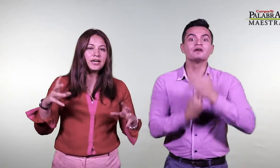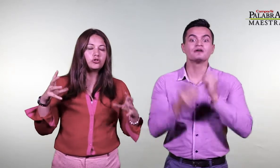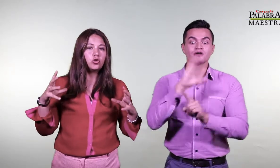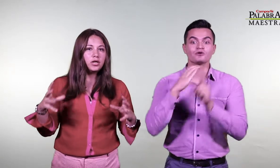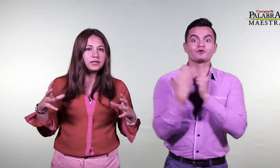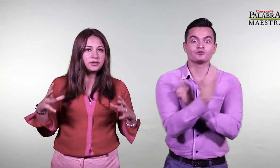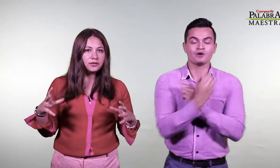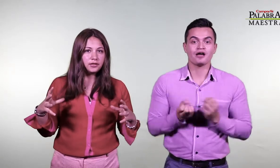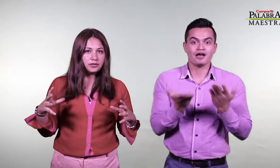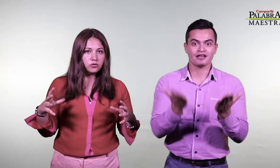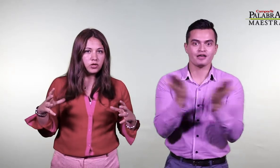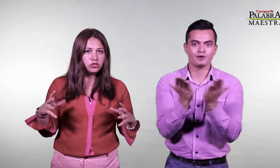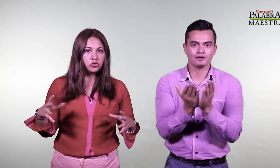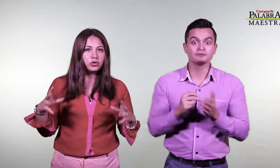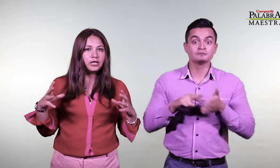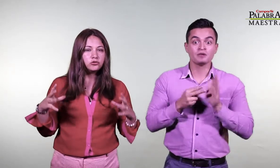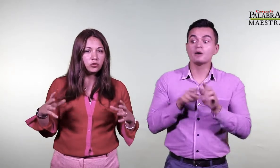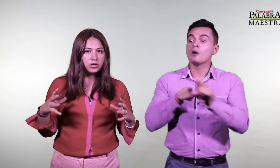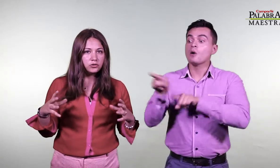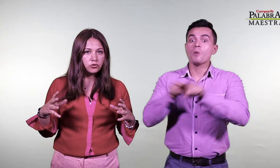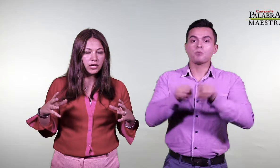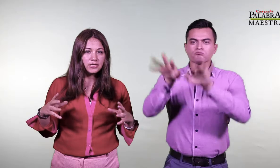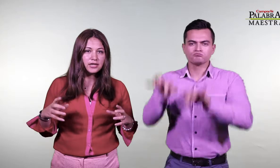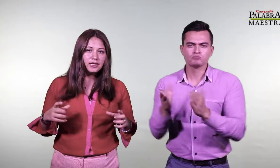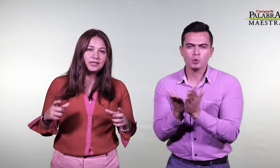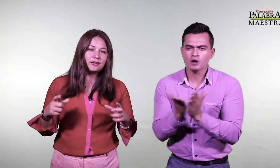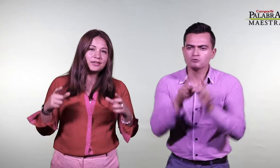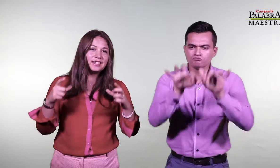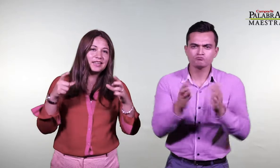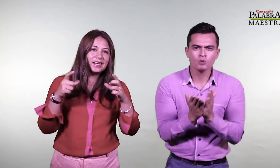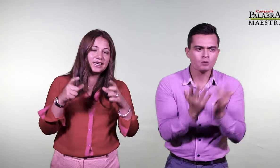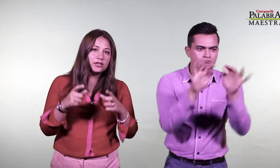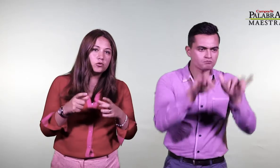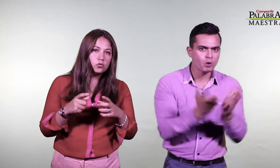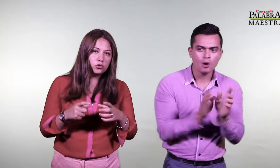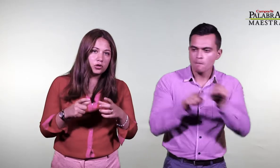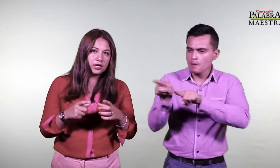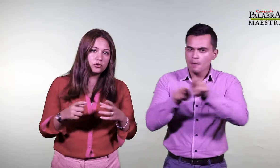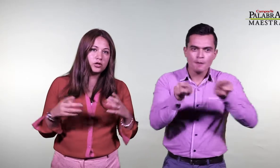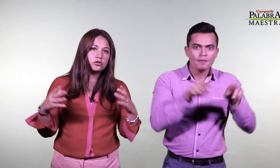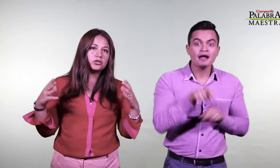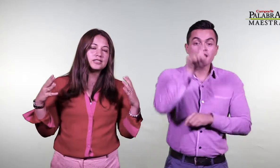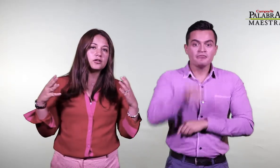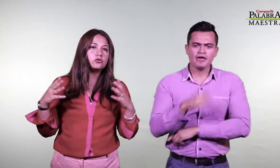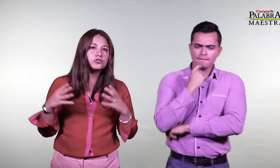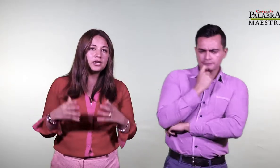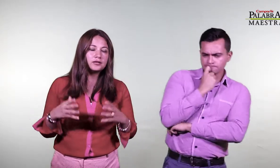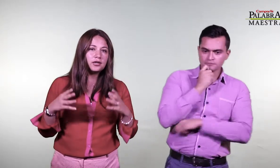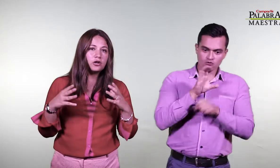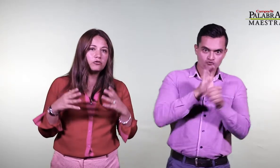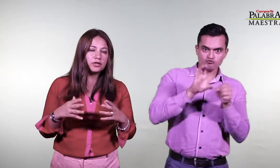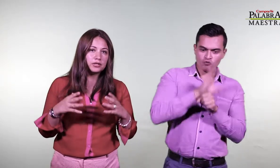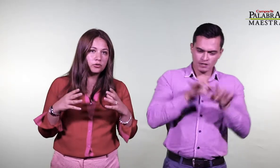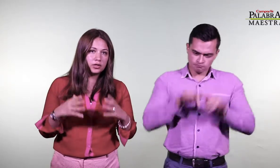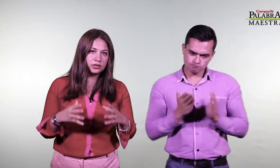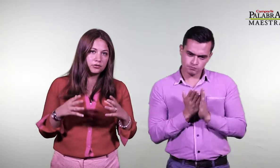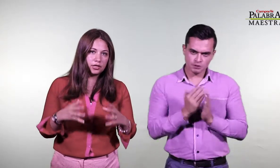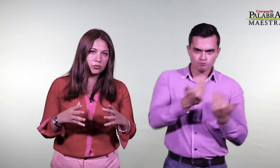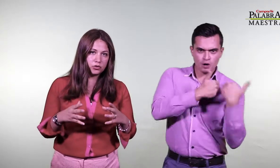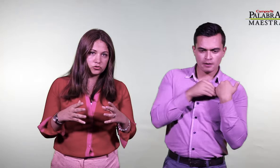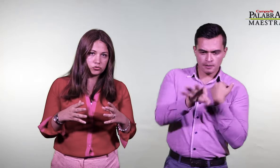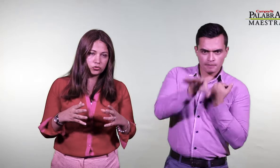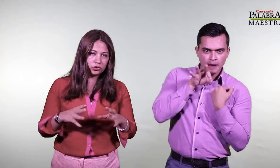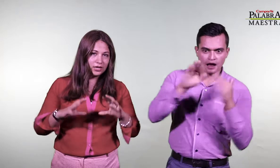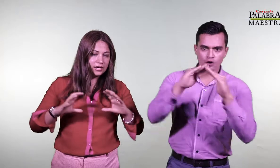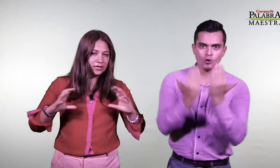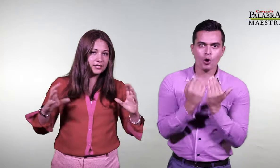significa? Que todas las secretarías de educación en todas las ciudades deben elegir un colegio en donde se concentre la oferta educativa de